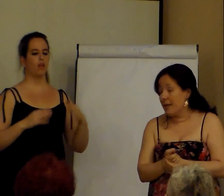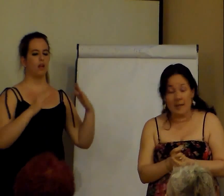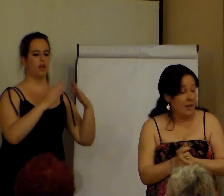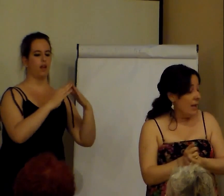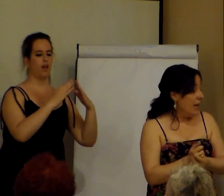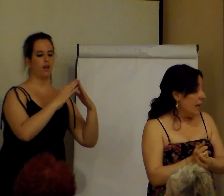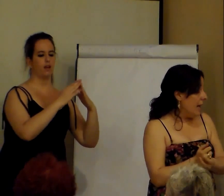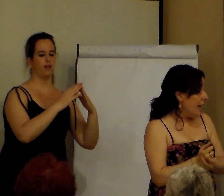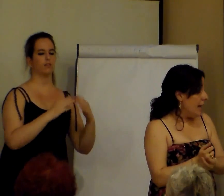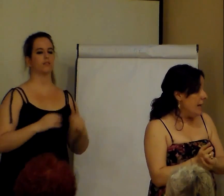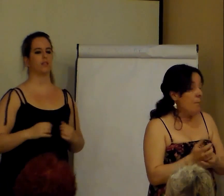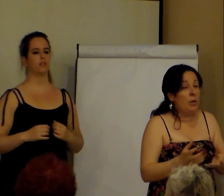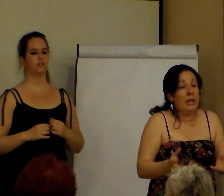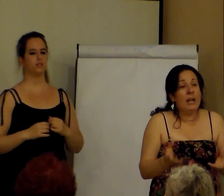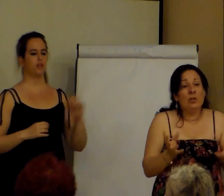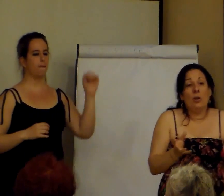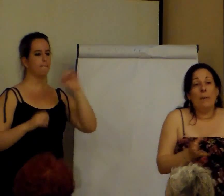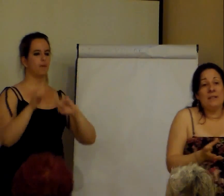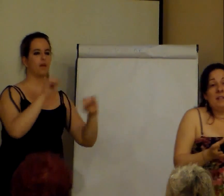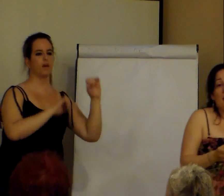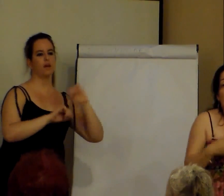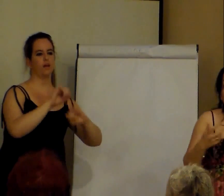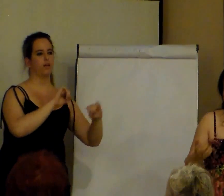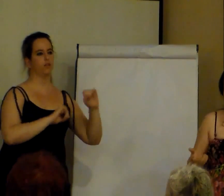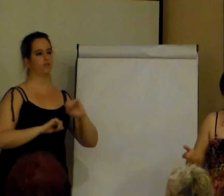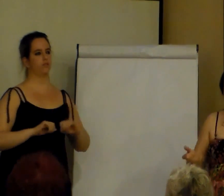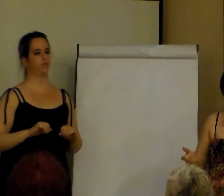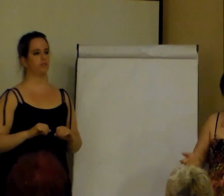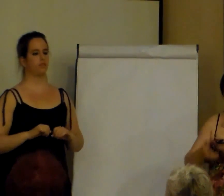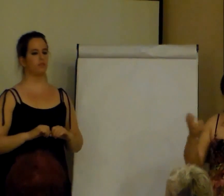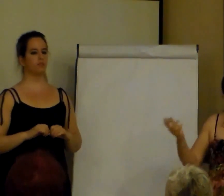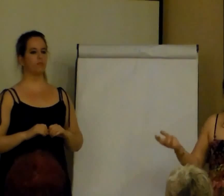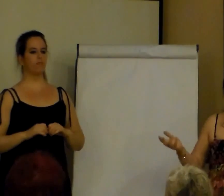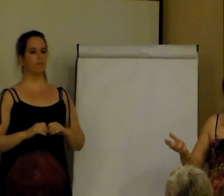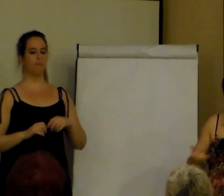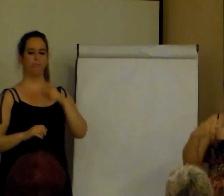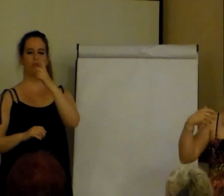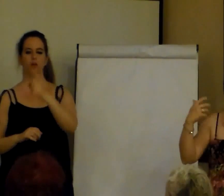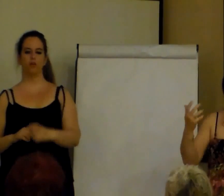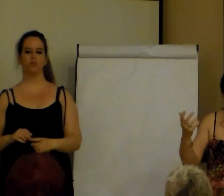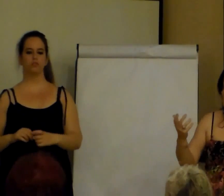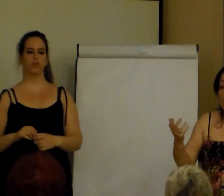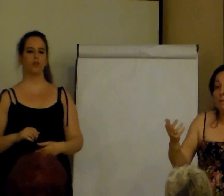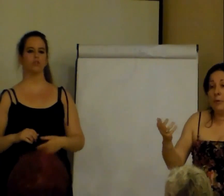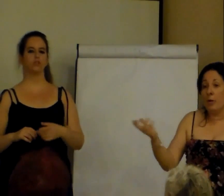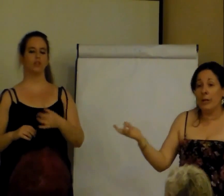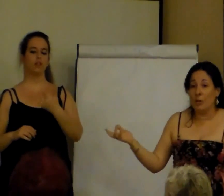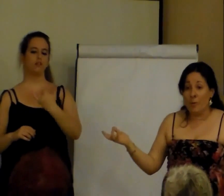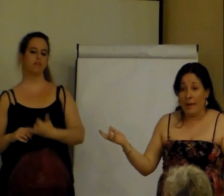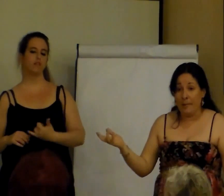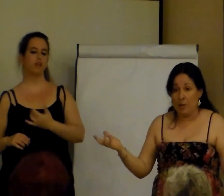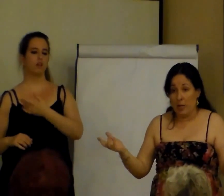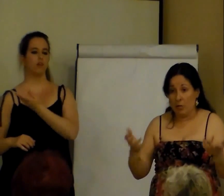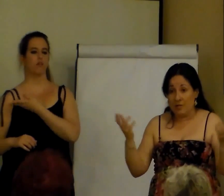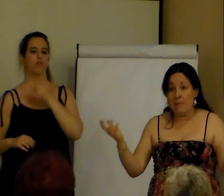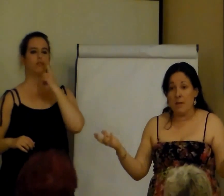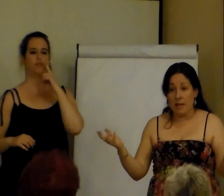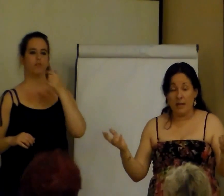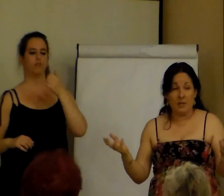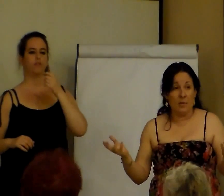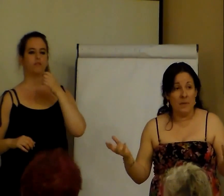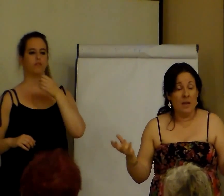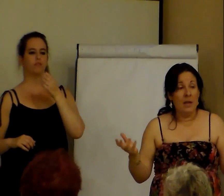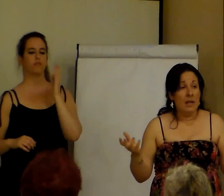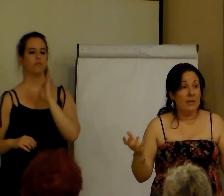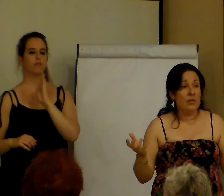las señoras. ¿Y por qué hay otros pacientes que vienen y dicen tengo fibromialgia o la tuve, pero ahora estoy bárbaro y estoy